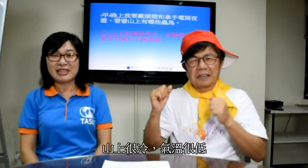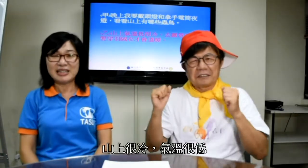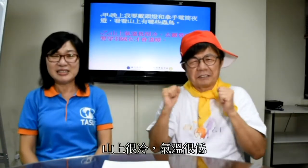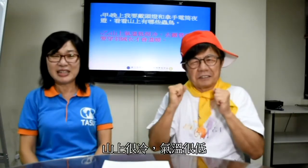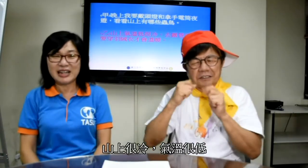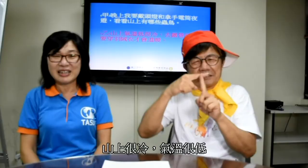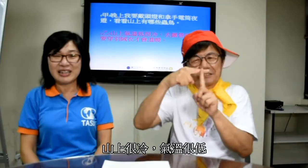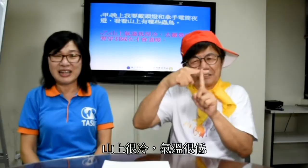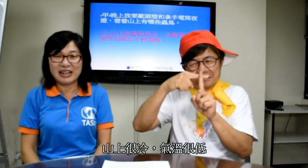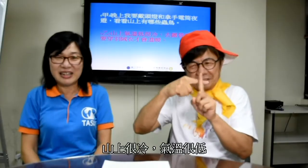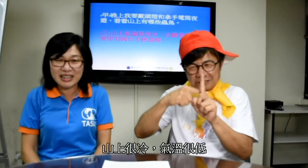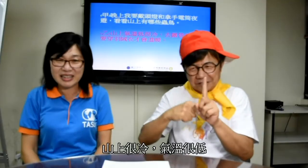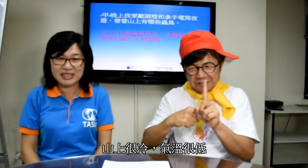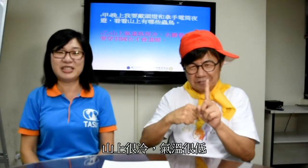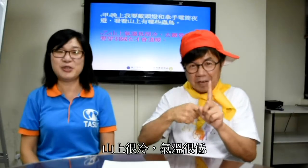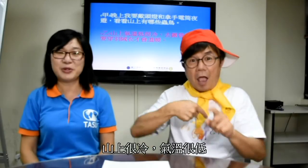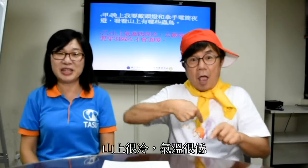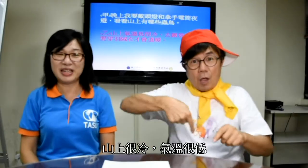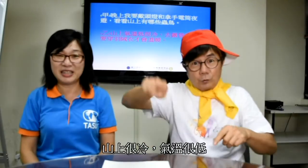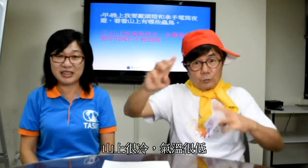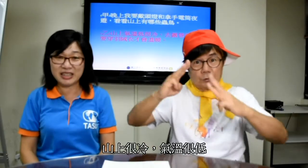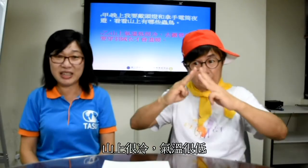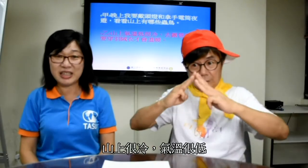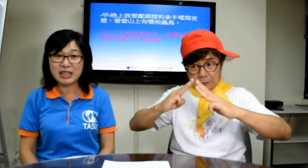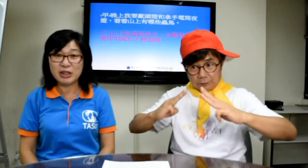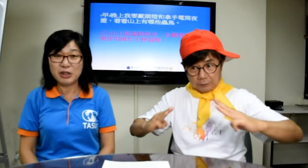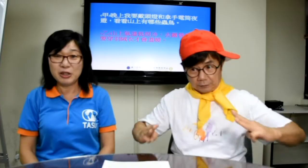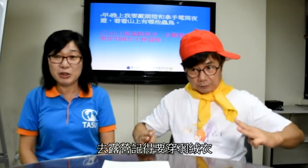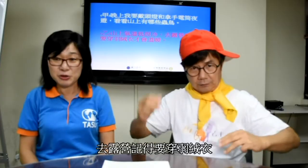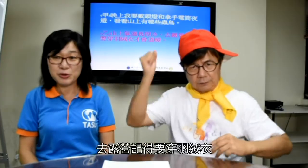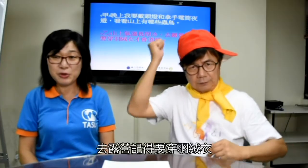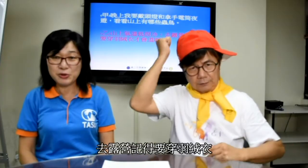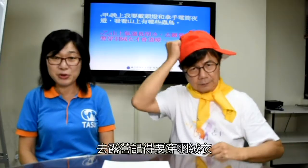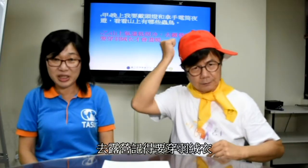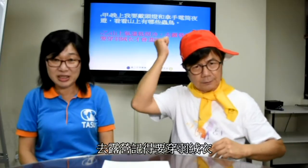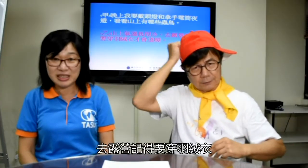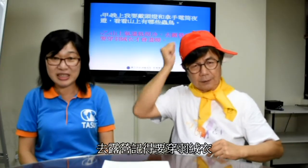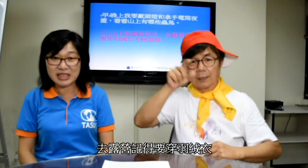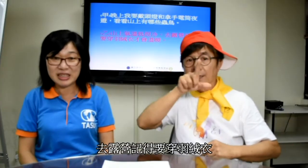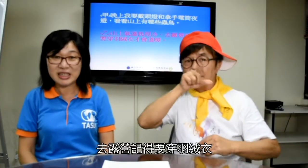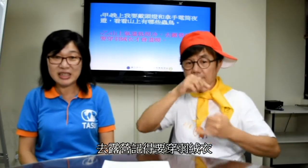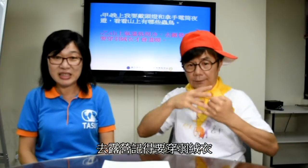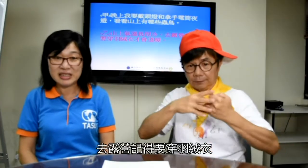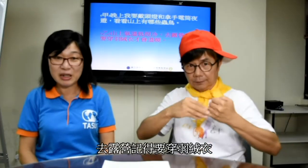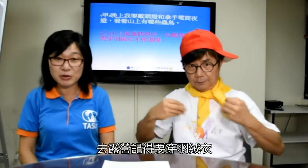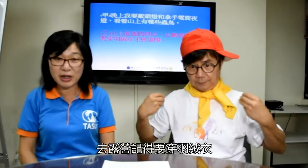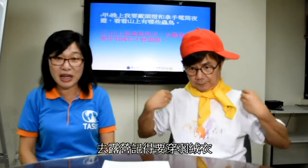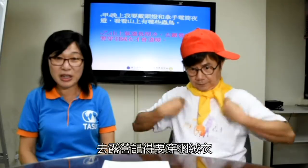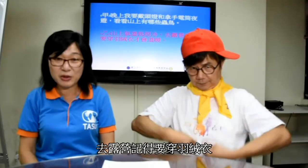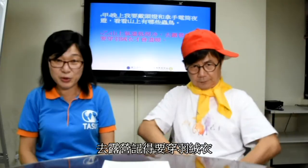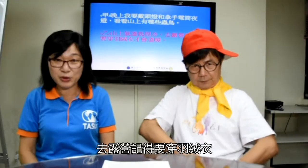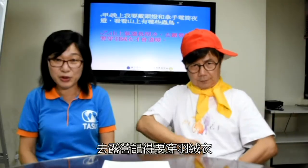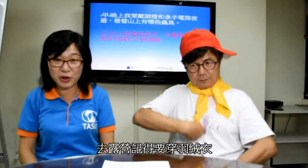山上很冷，气温很低，去露营记得要穿羽绒